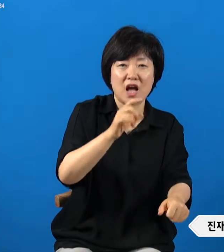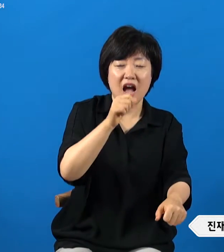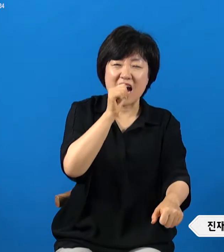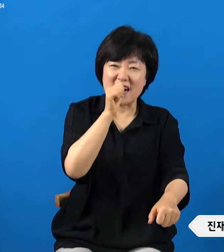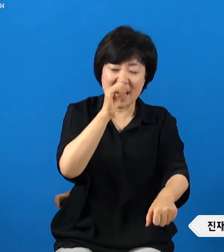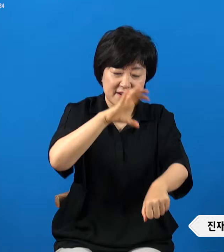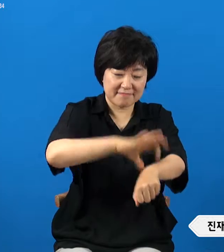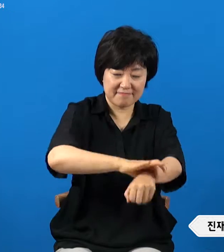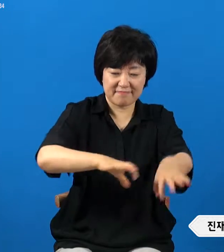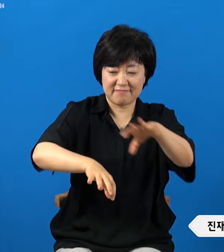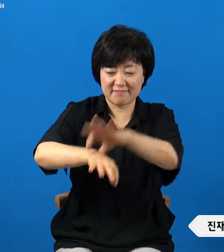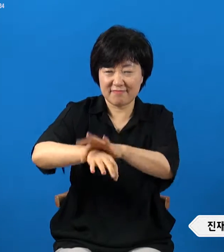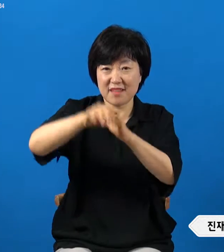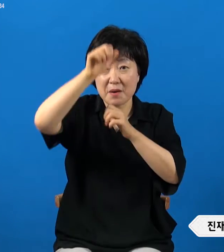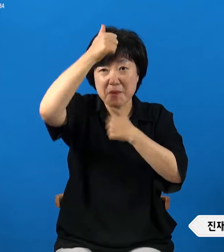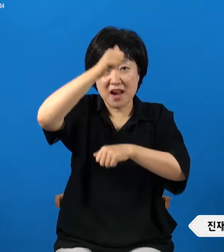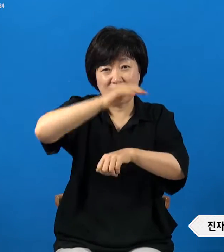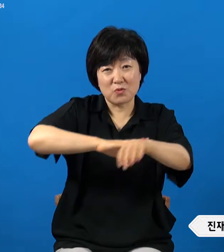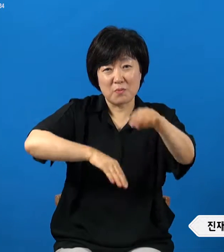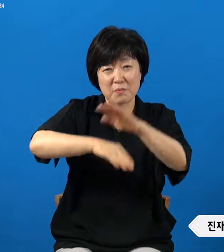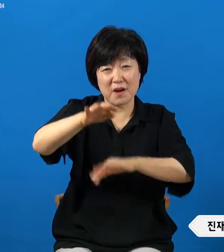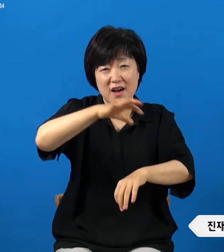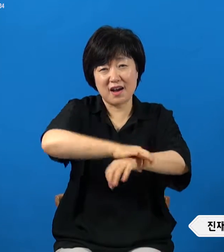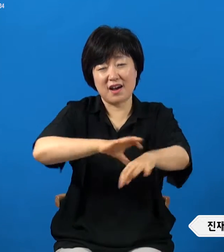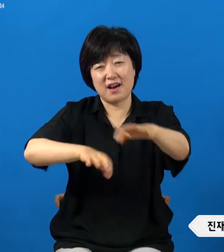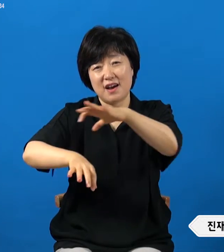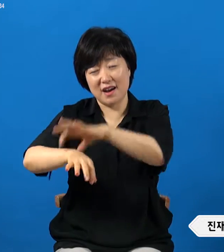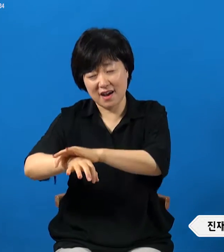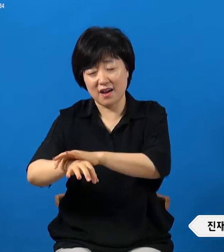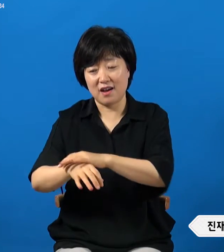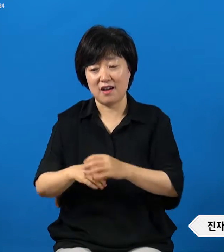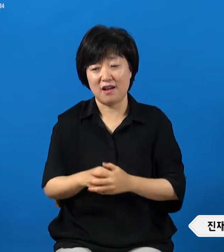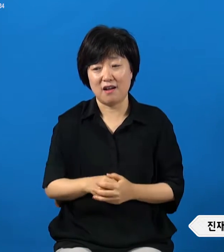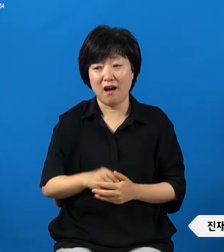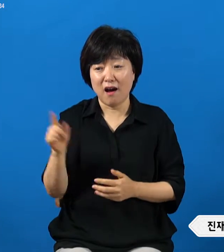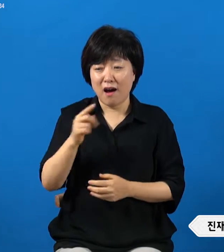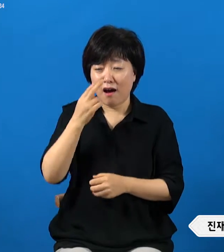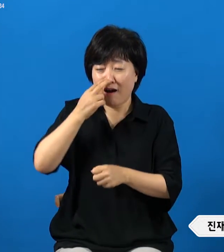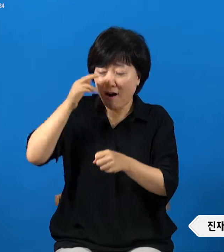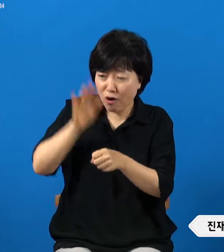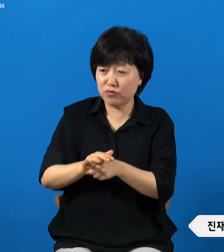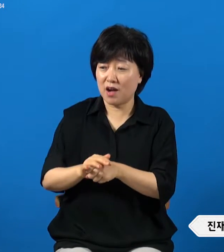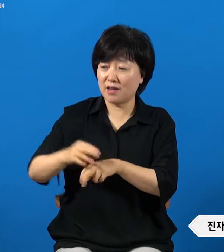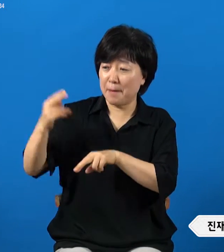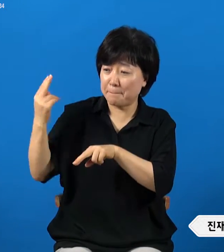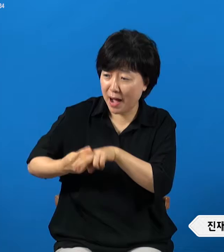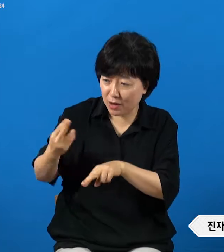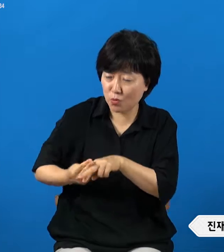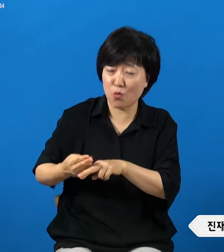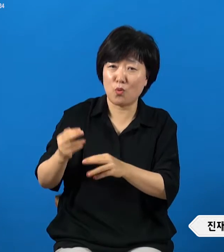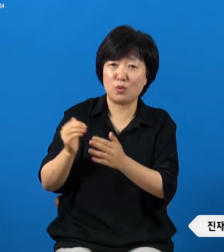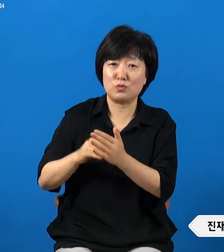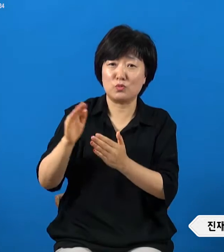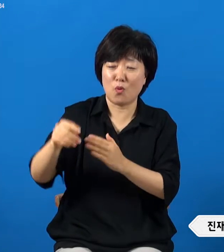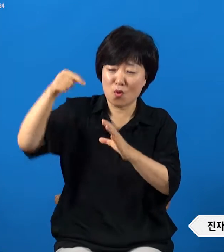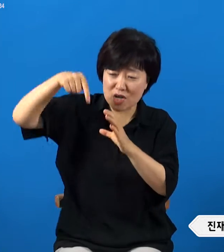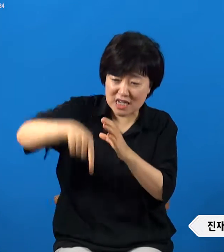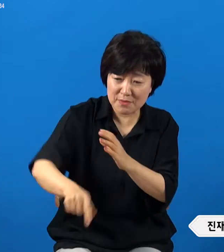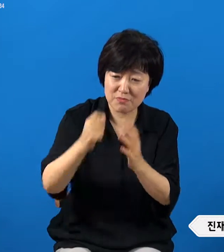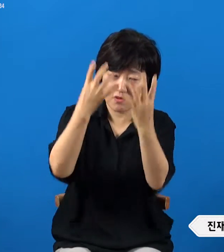채웠다고 말합니다. 깊은 옥 가운데 고통 중에 얻어맞고 복음을 증거하다가 감옥에